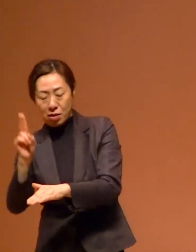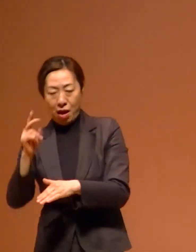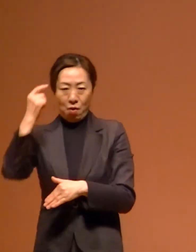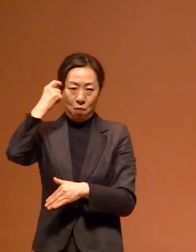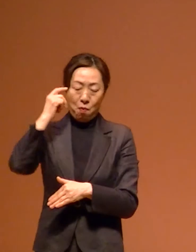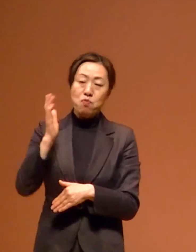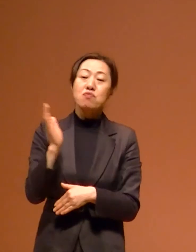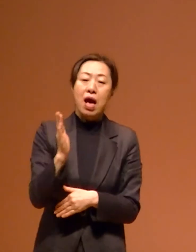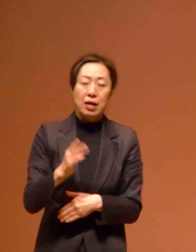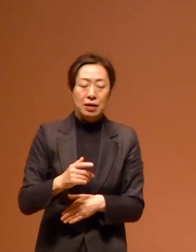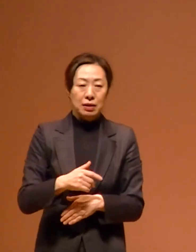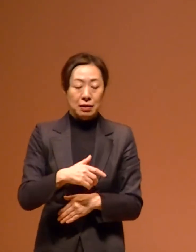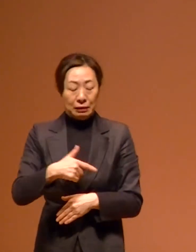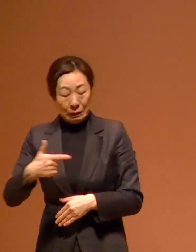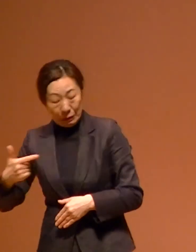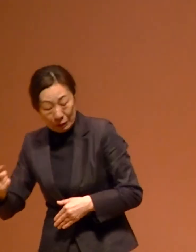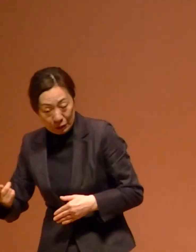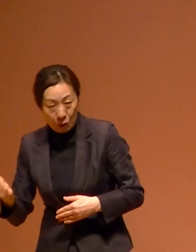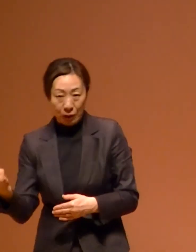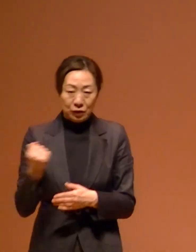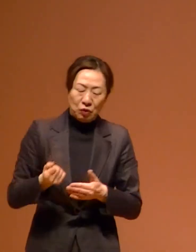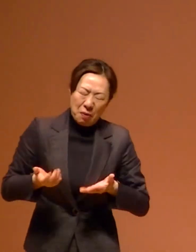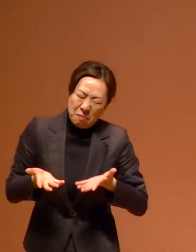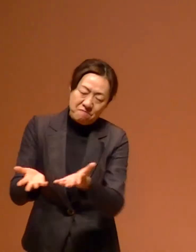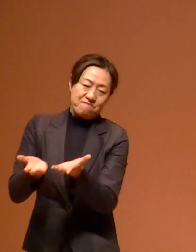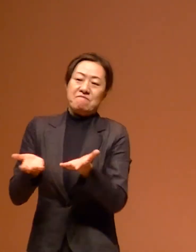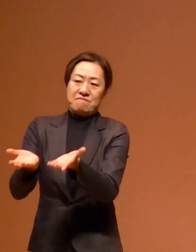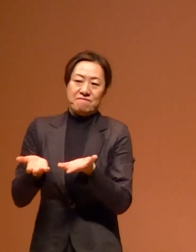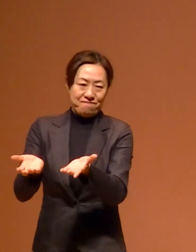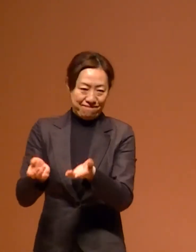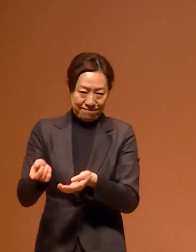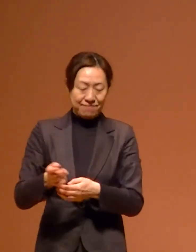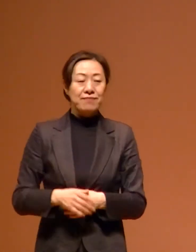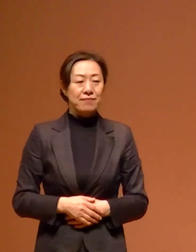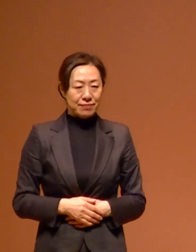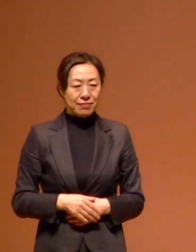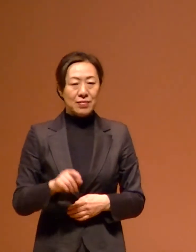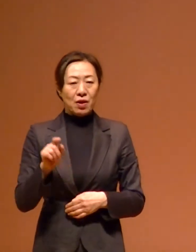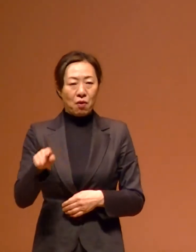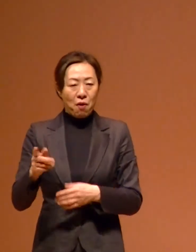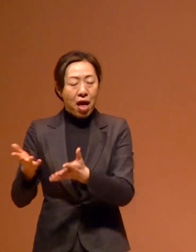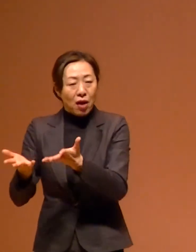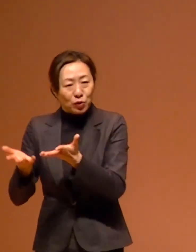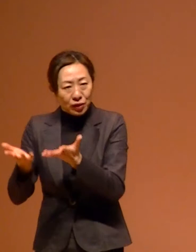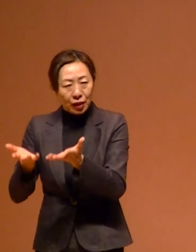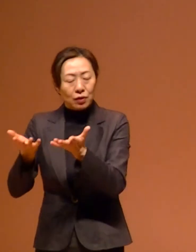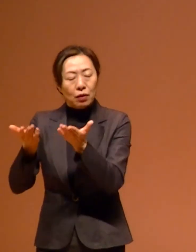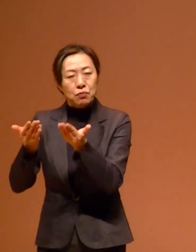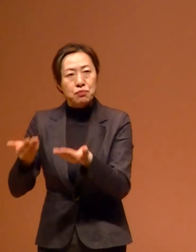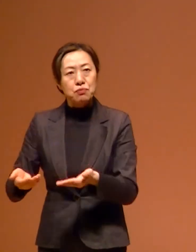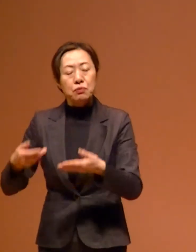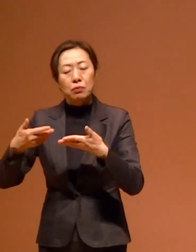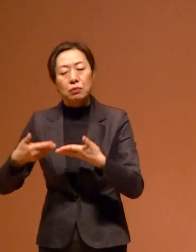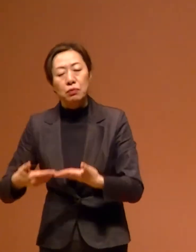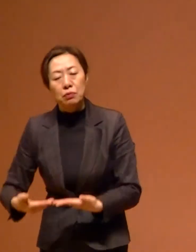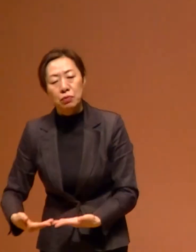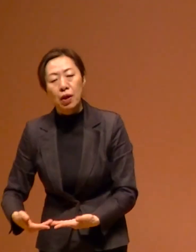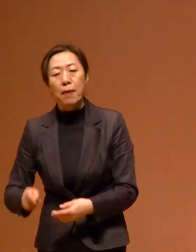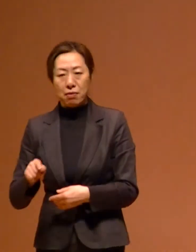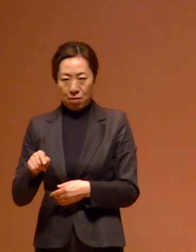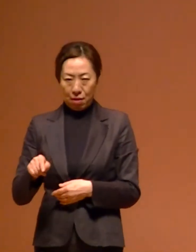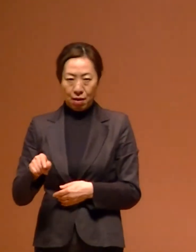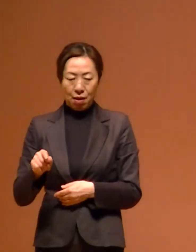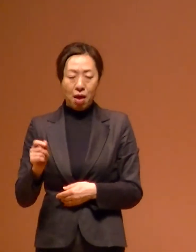くらい、もうすごかったです。それで地震の揺れが収まって、す